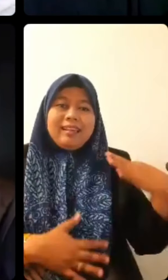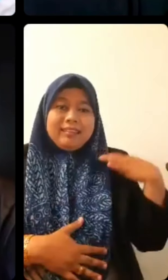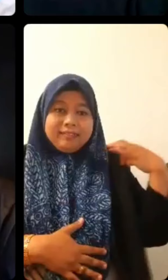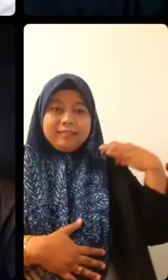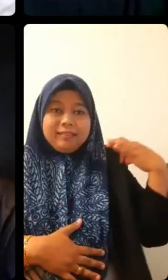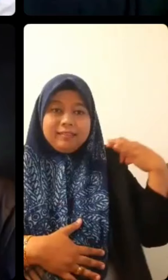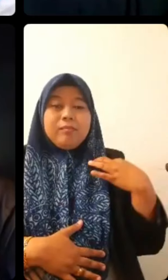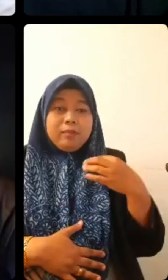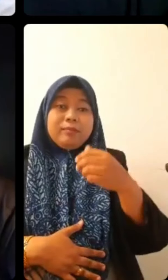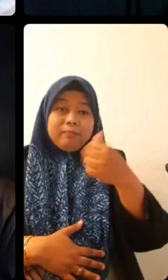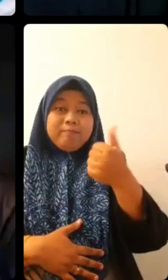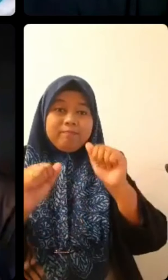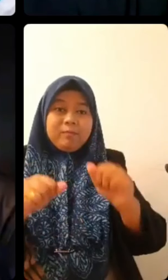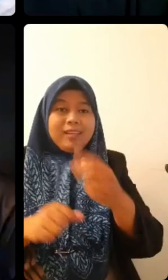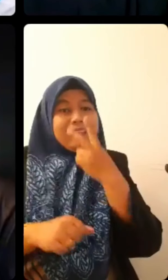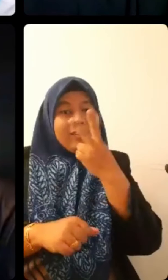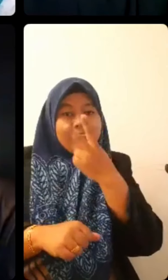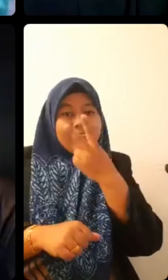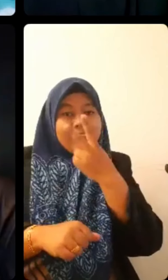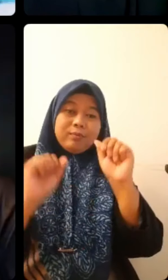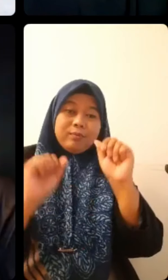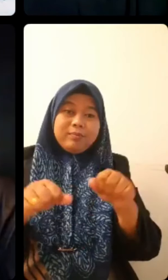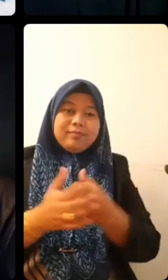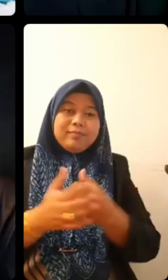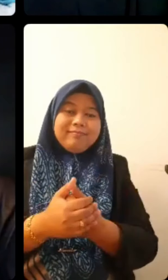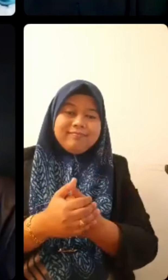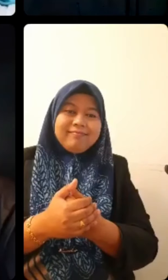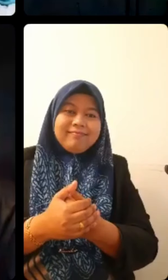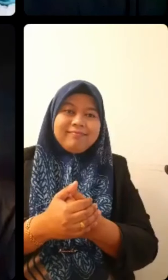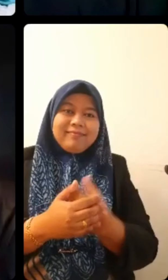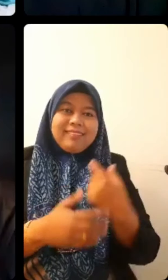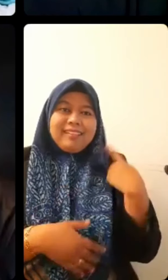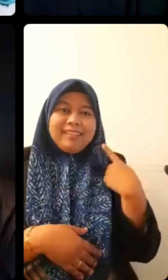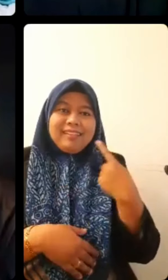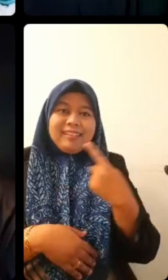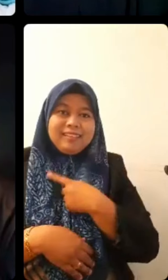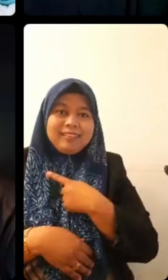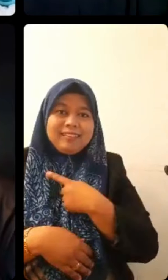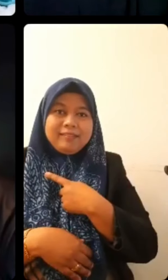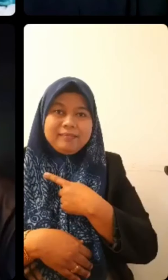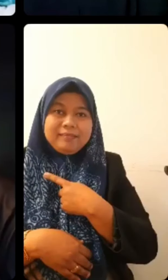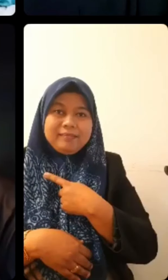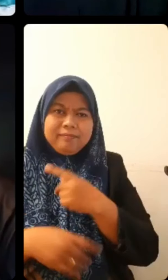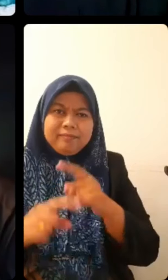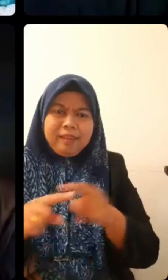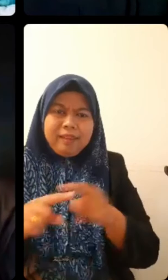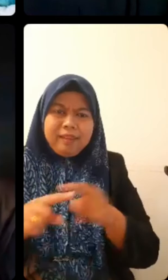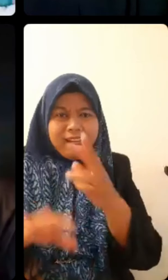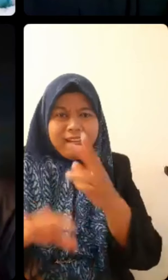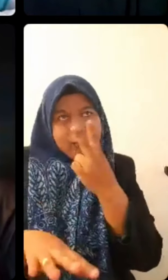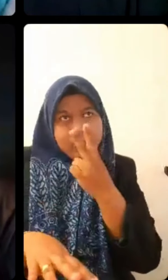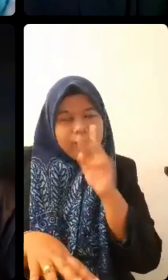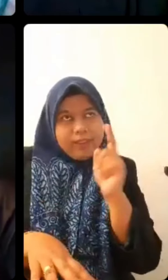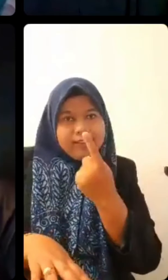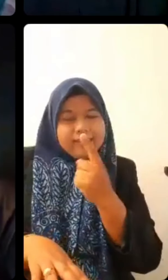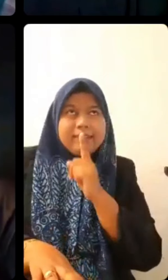tak apa. Tengok-tengok pun tak apa. Tapi takkan nak tengok saja kan. Sumbanglah tenaga